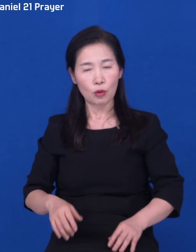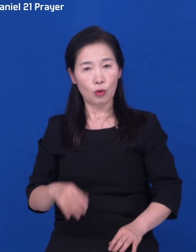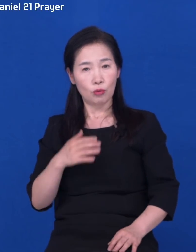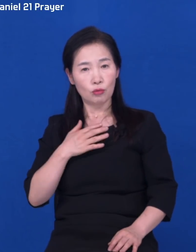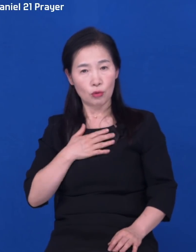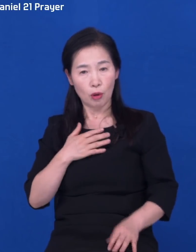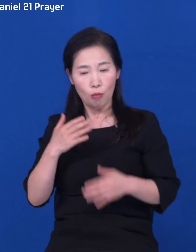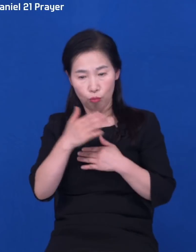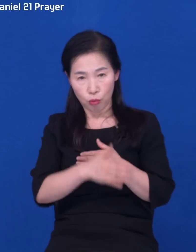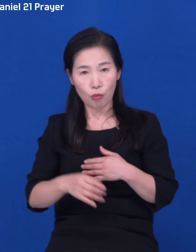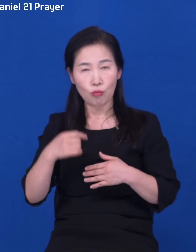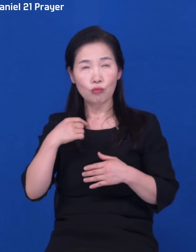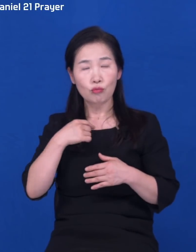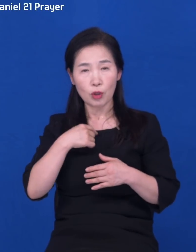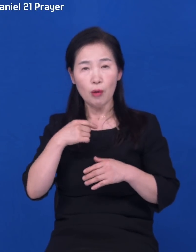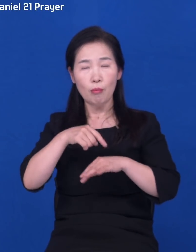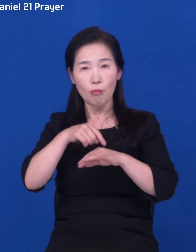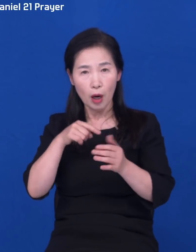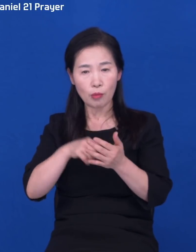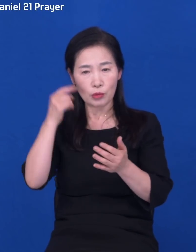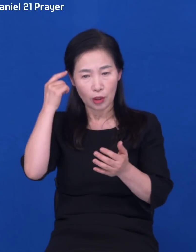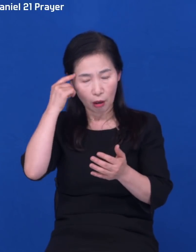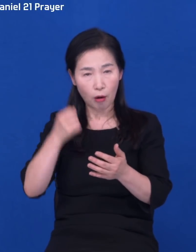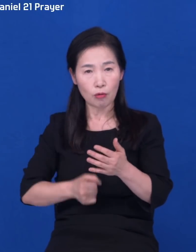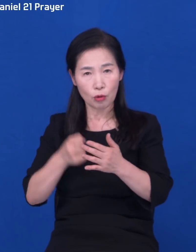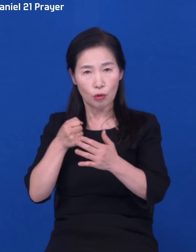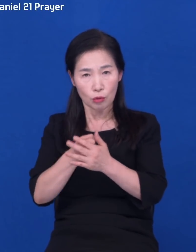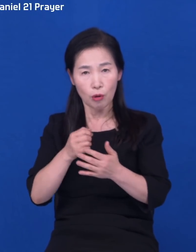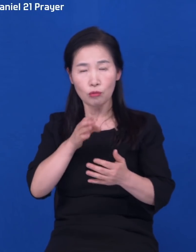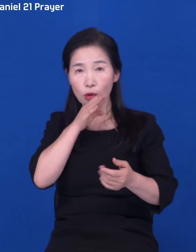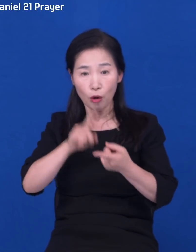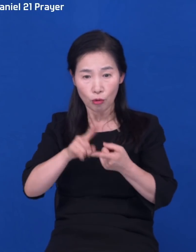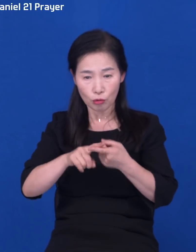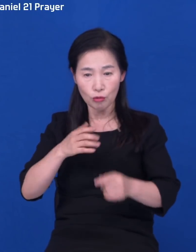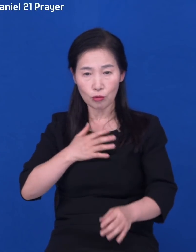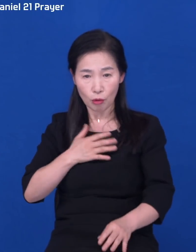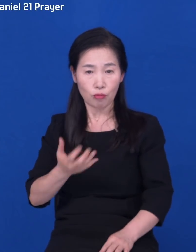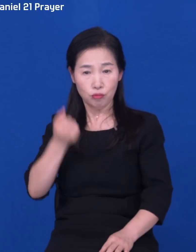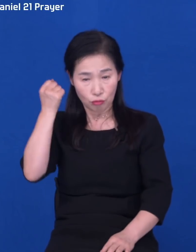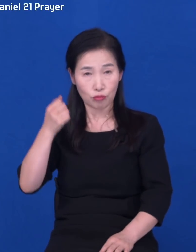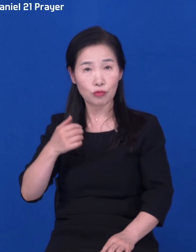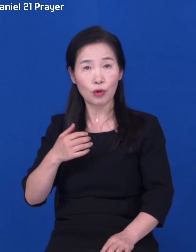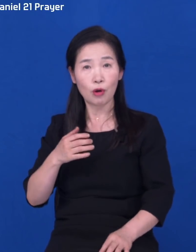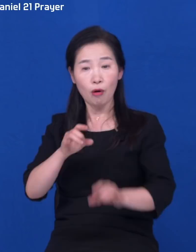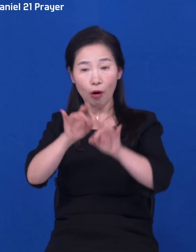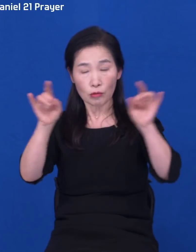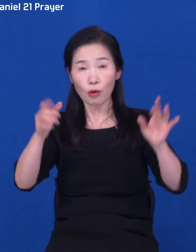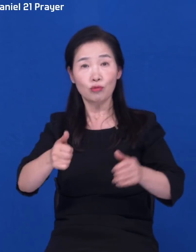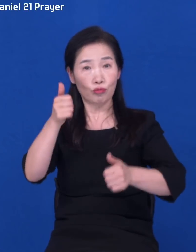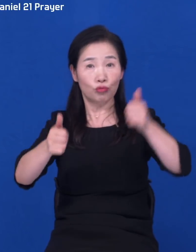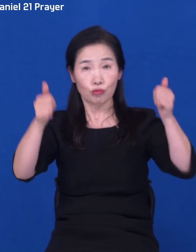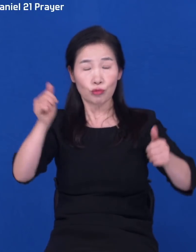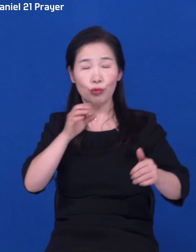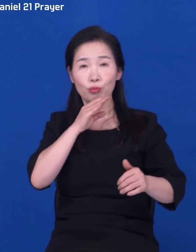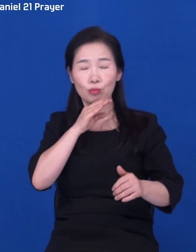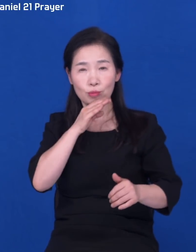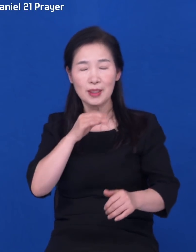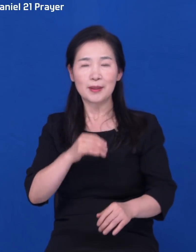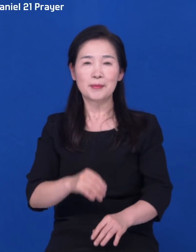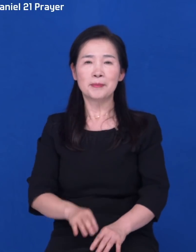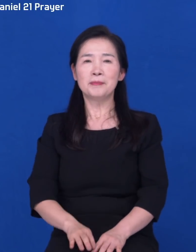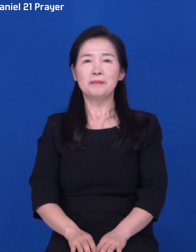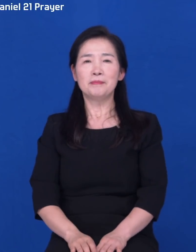내가 다 생각나는 거, 내가 결정하는 거 당연한 거 아니야? 사람들이 다 각자가 다 주인이지. 그랬는데